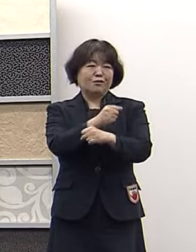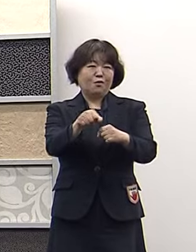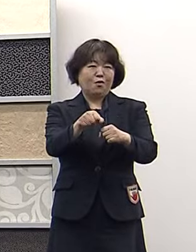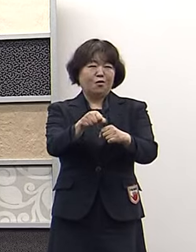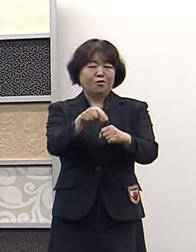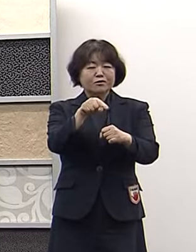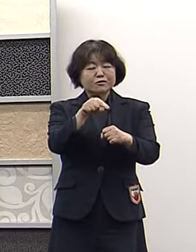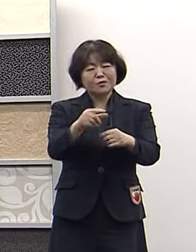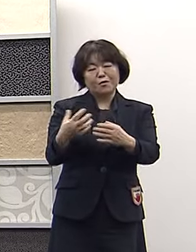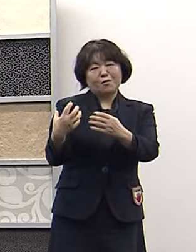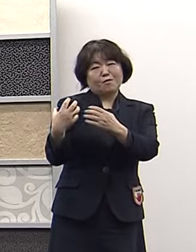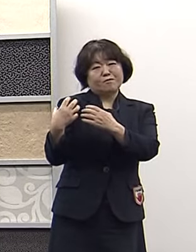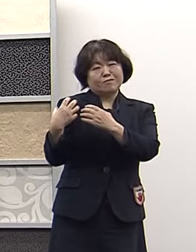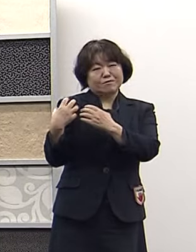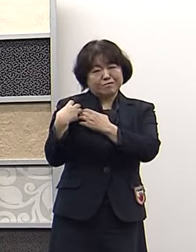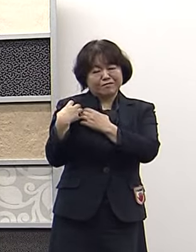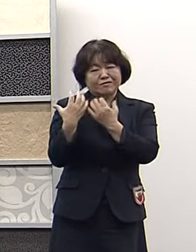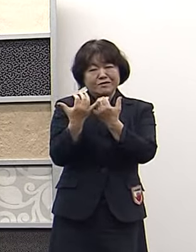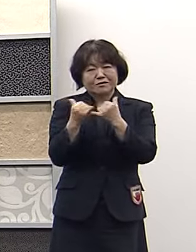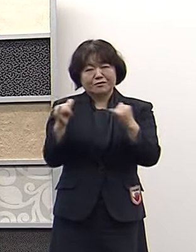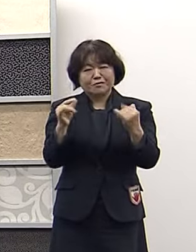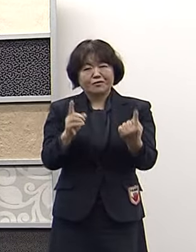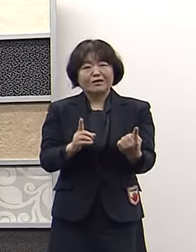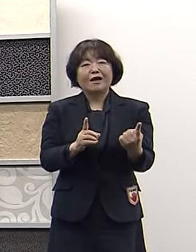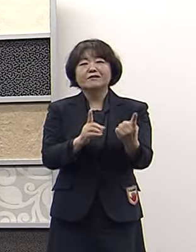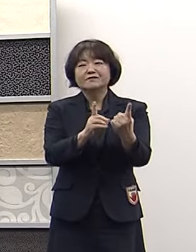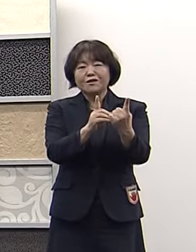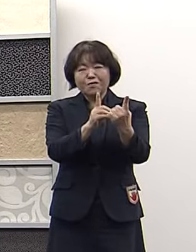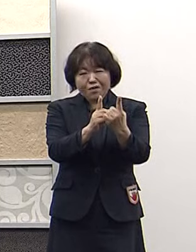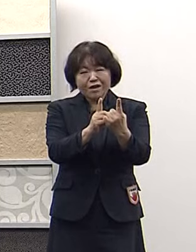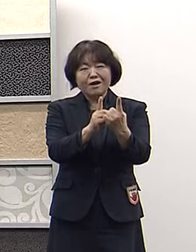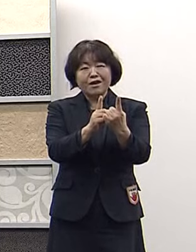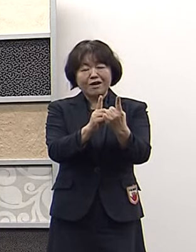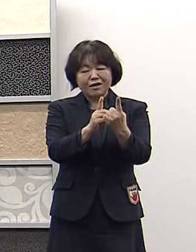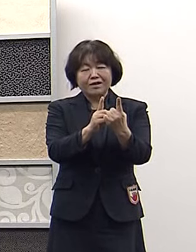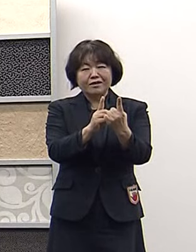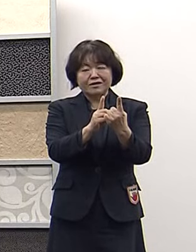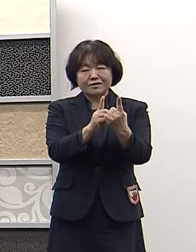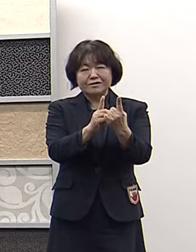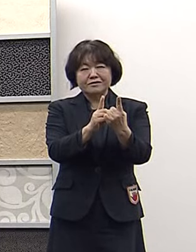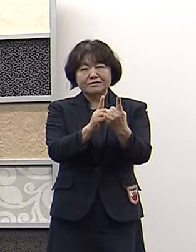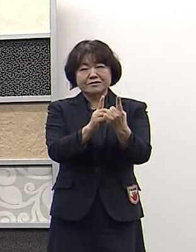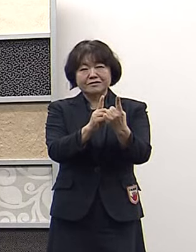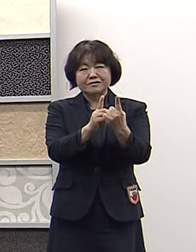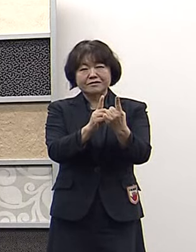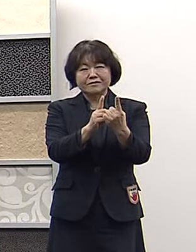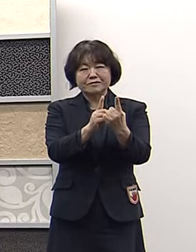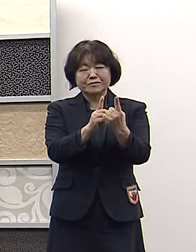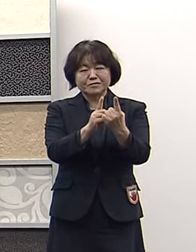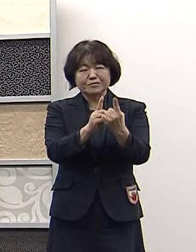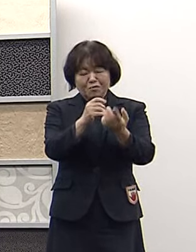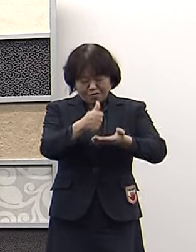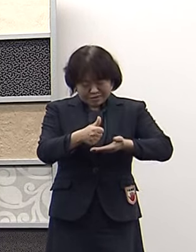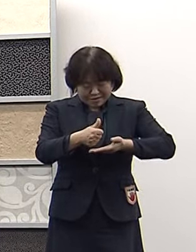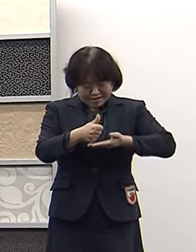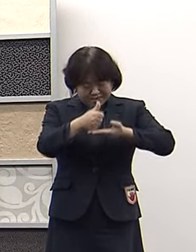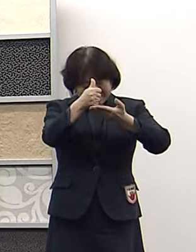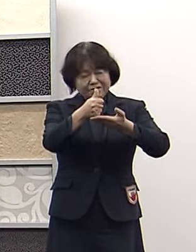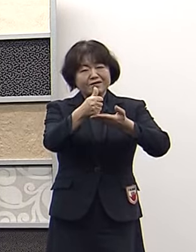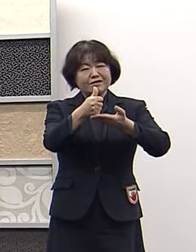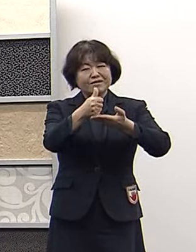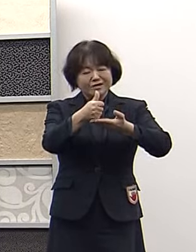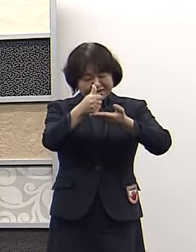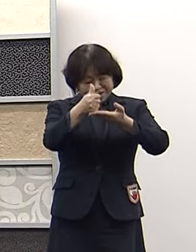ている、いただく皆さんに対してですね、我々は少なくとも深い敬意、リスペ